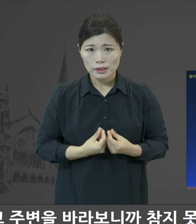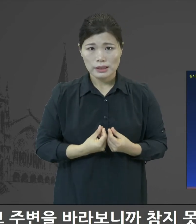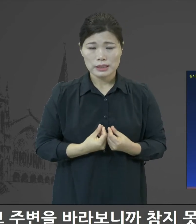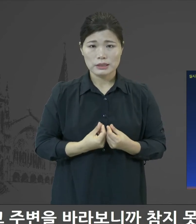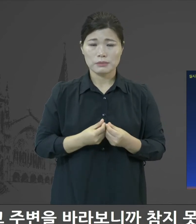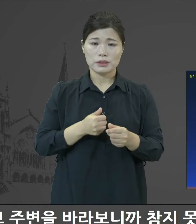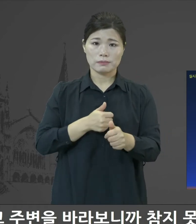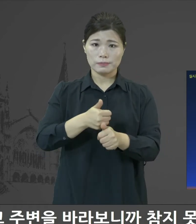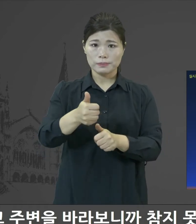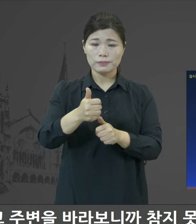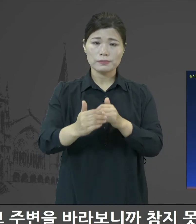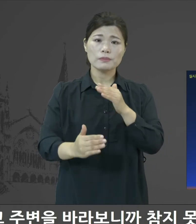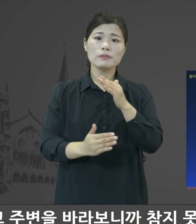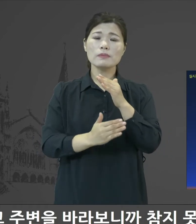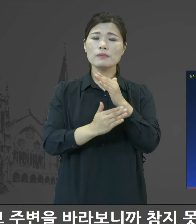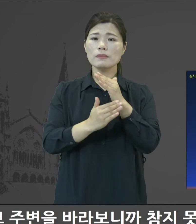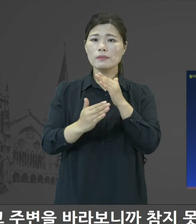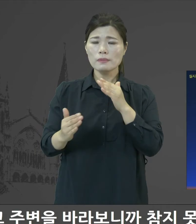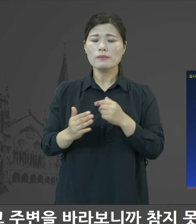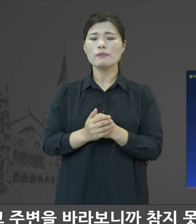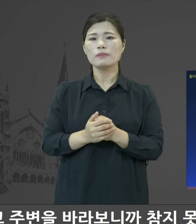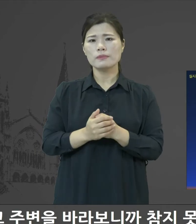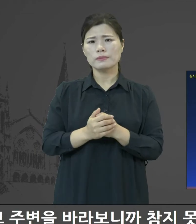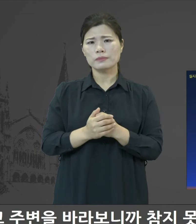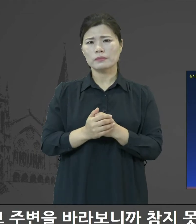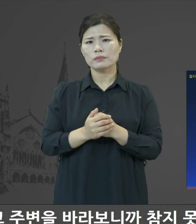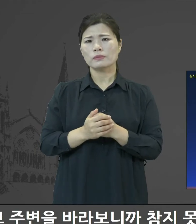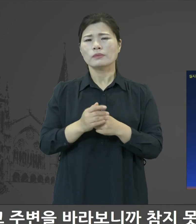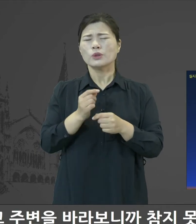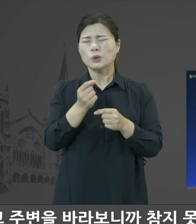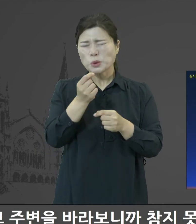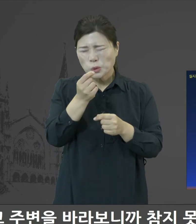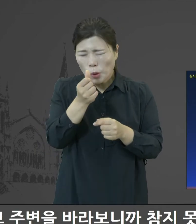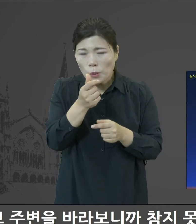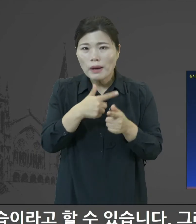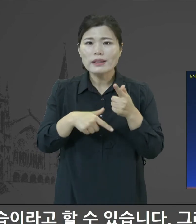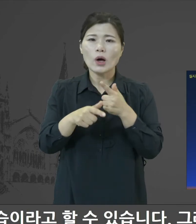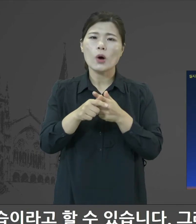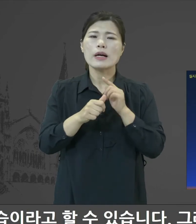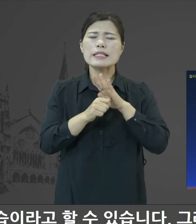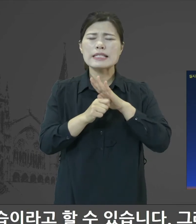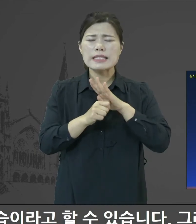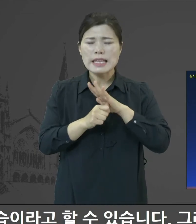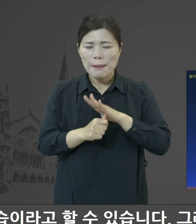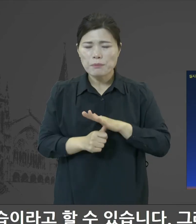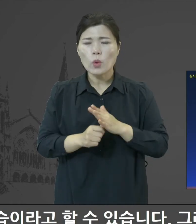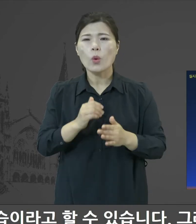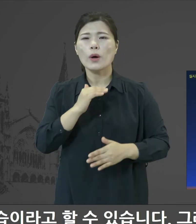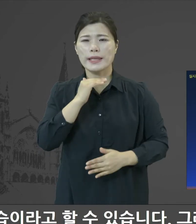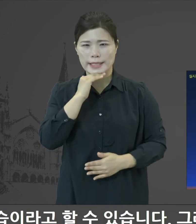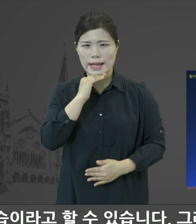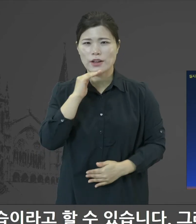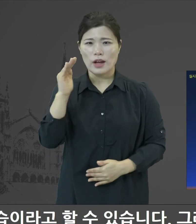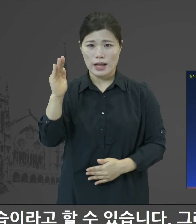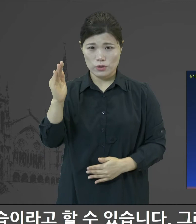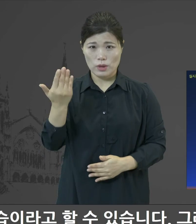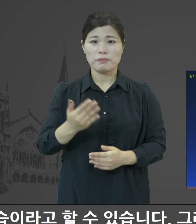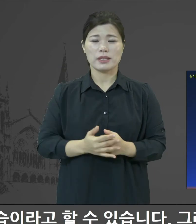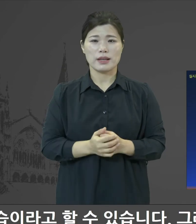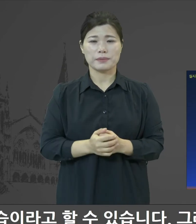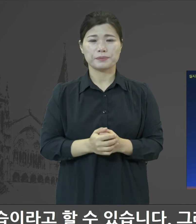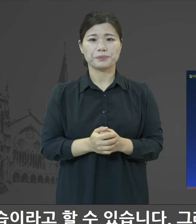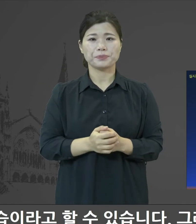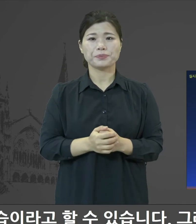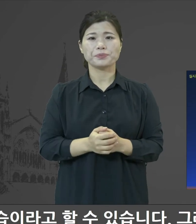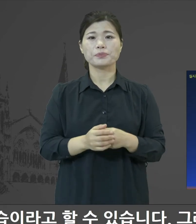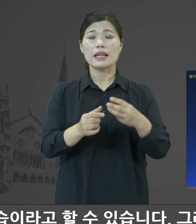낙심을 이기는 성도들은 조금 더 참고 조금 더 기다릴 수 있는 그런 모습을 가져야 한다는 것이죠.